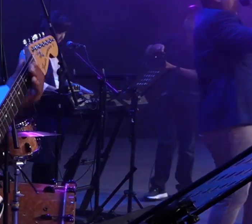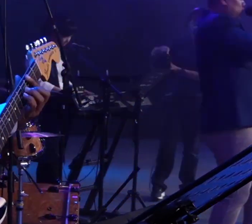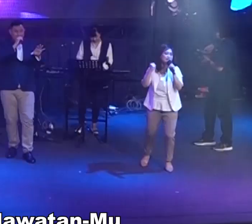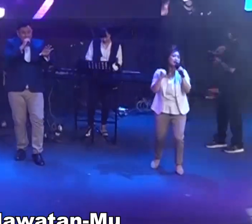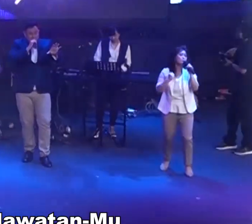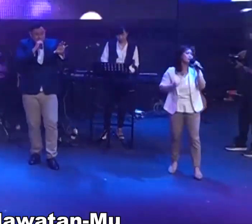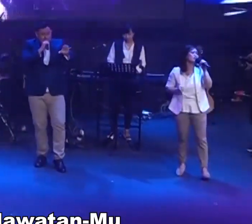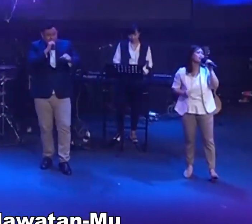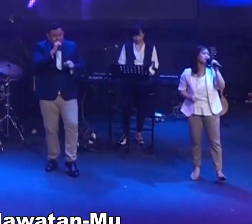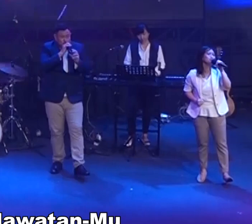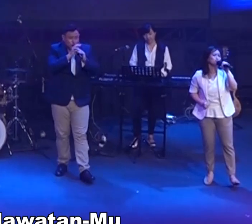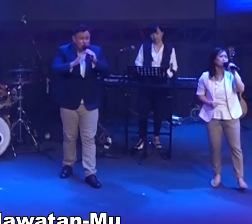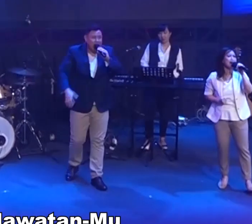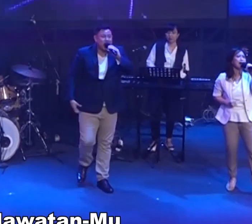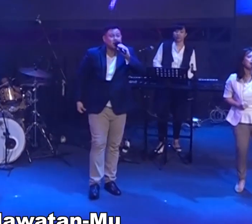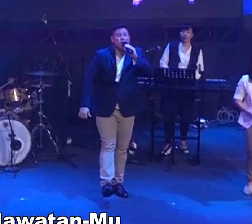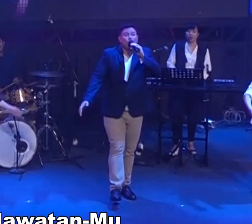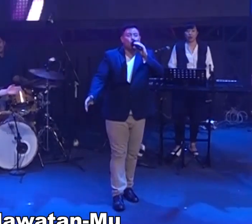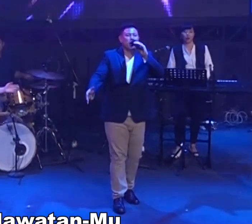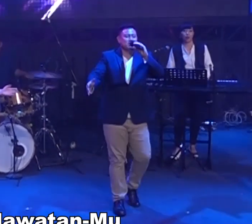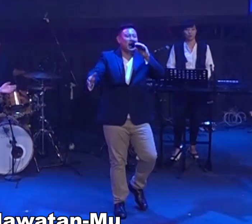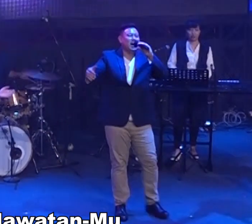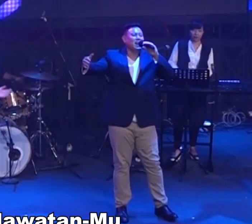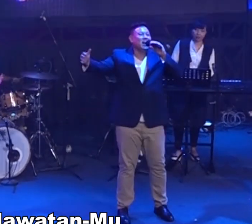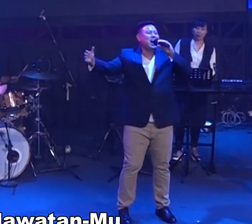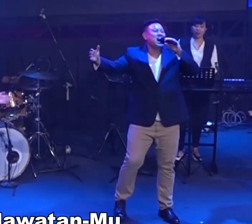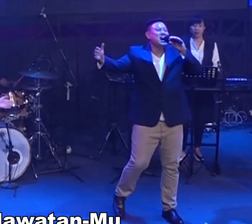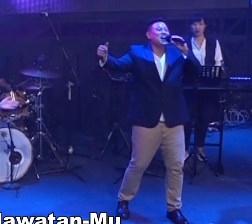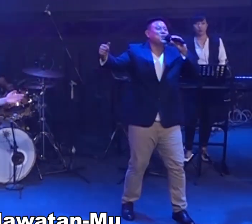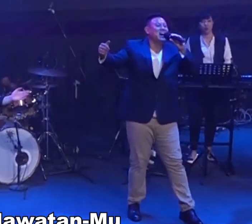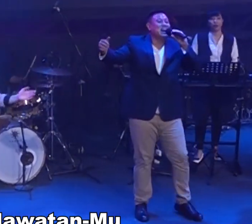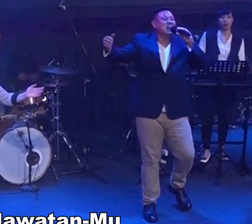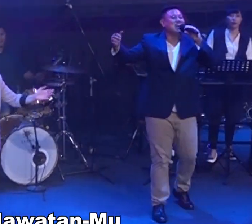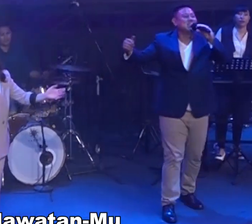Jesus, kami rindukan kuasa